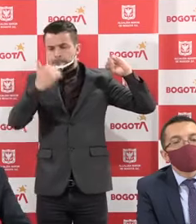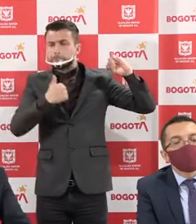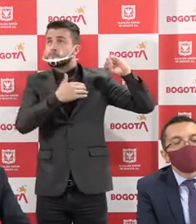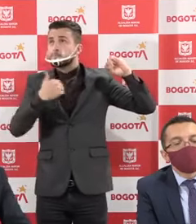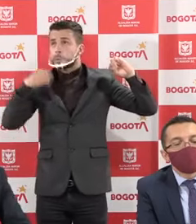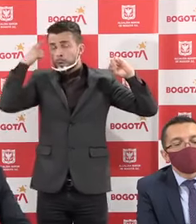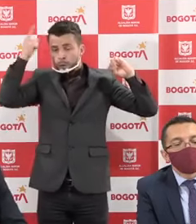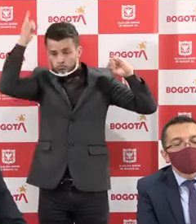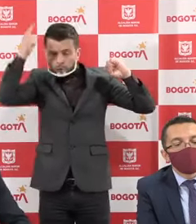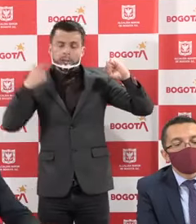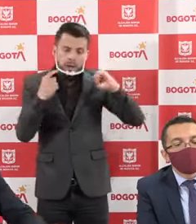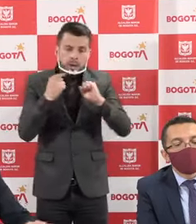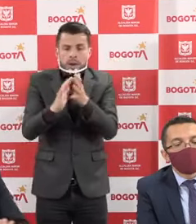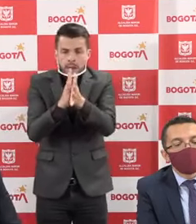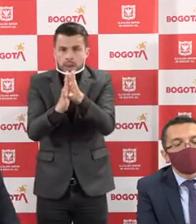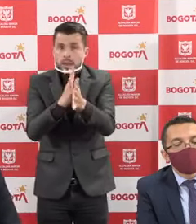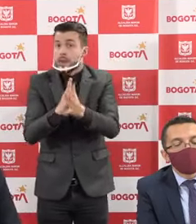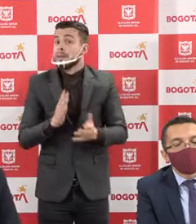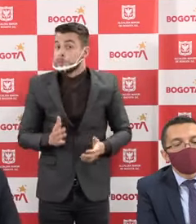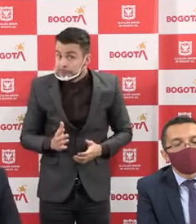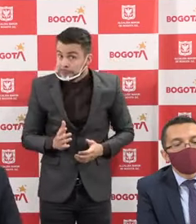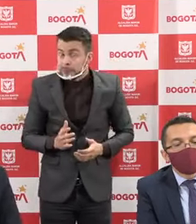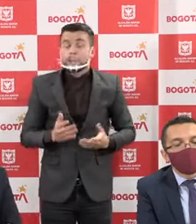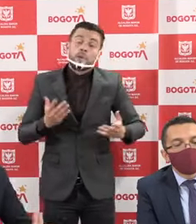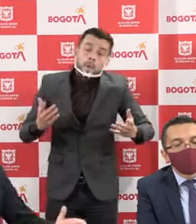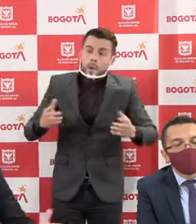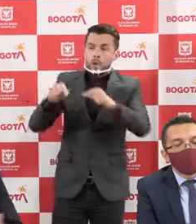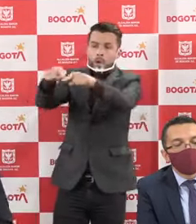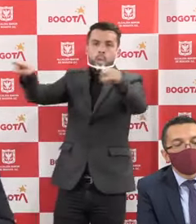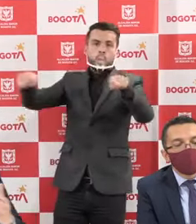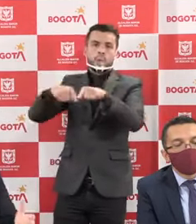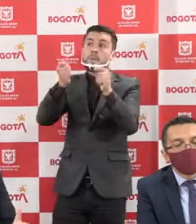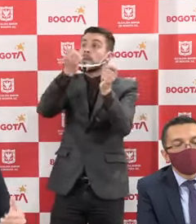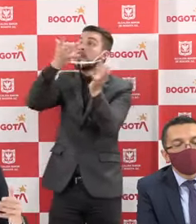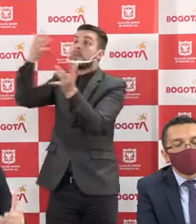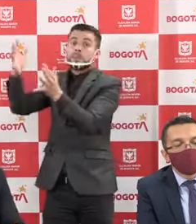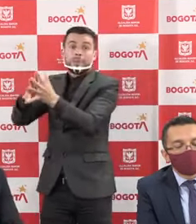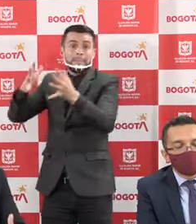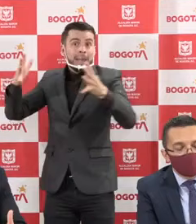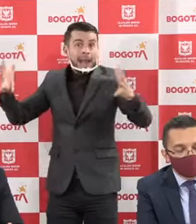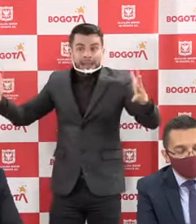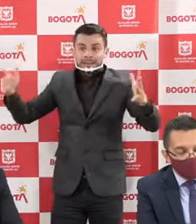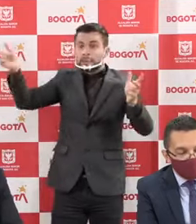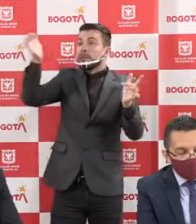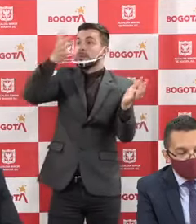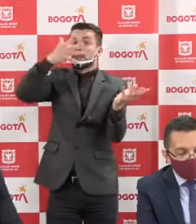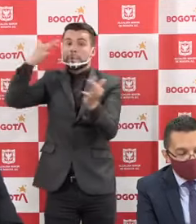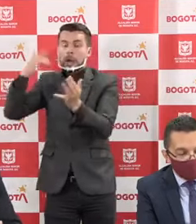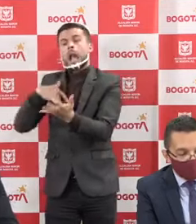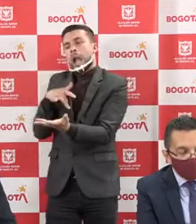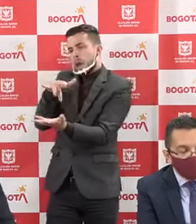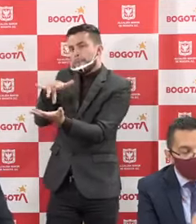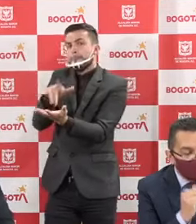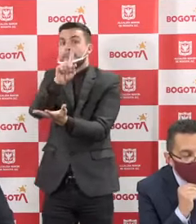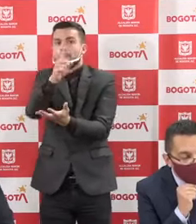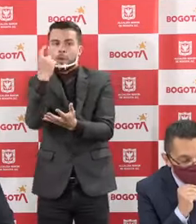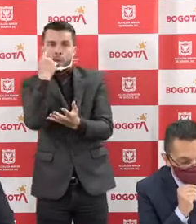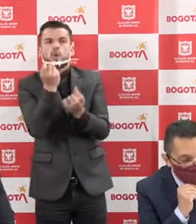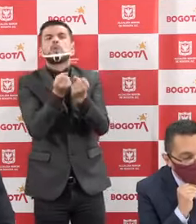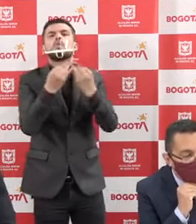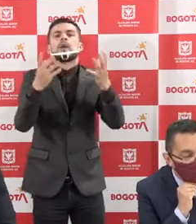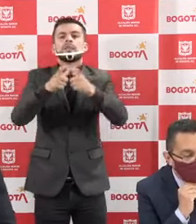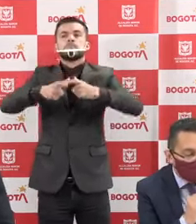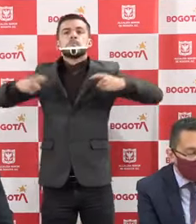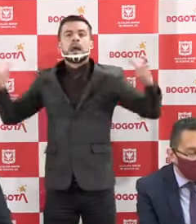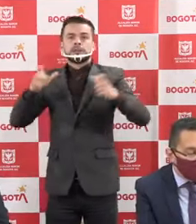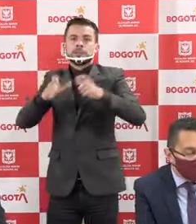límites de aforo y distancia entre personas pero con buena ventilación para evitar o exacerbar el riesgo de contagio que